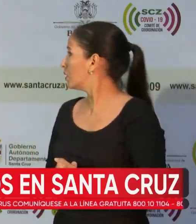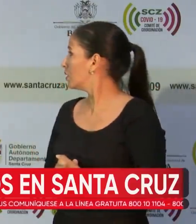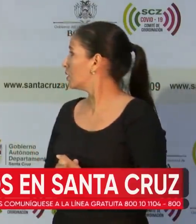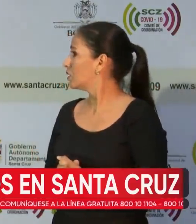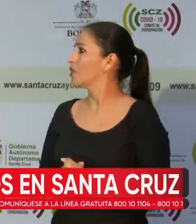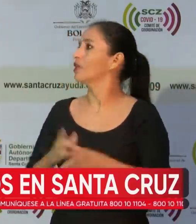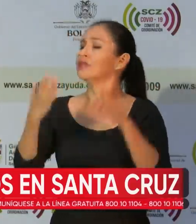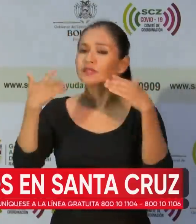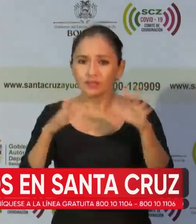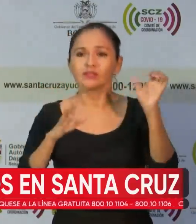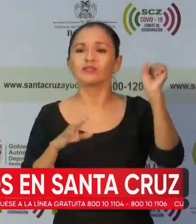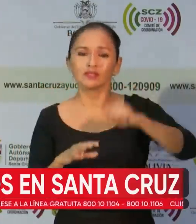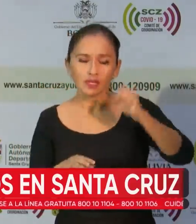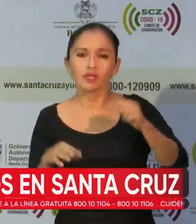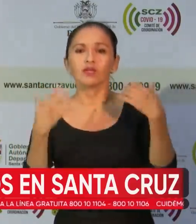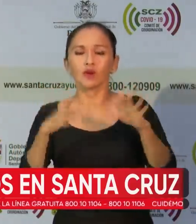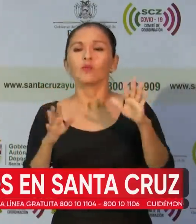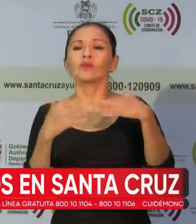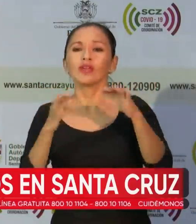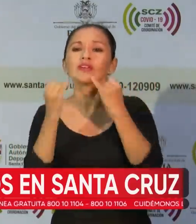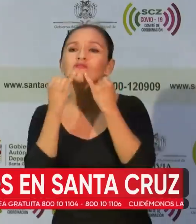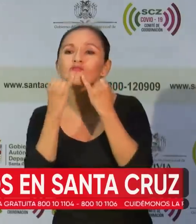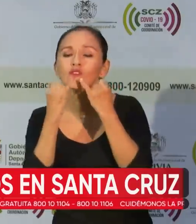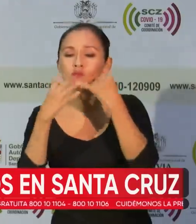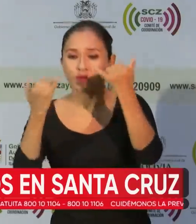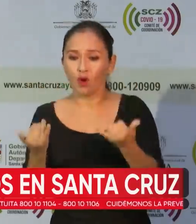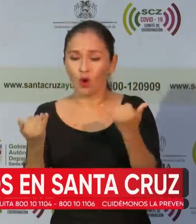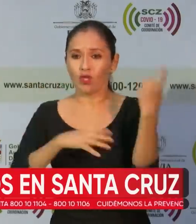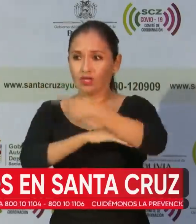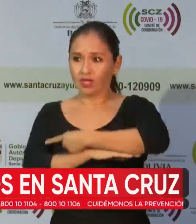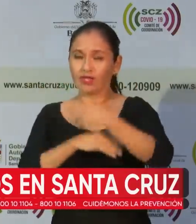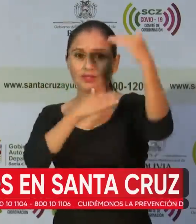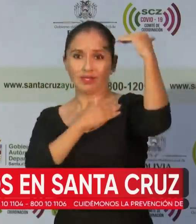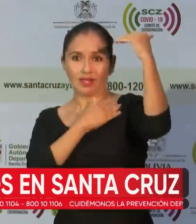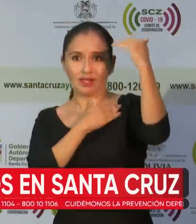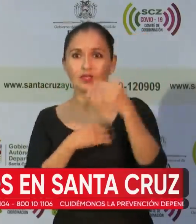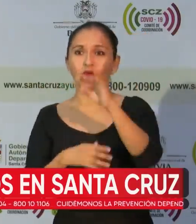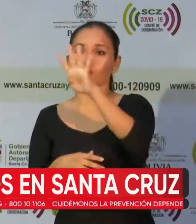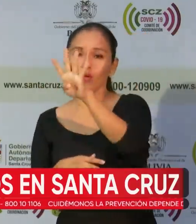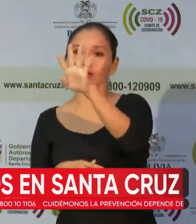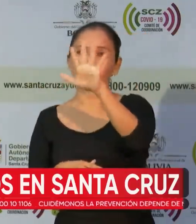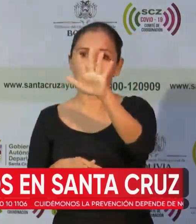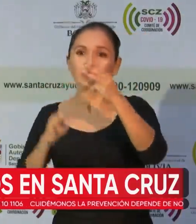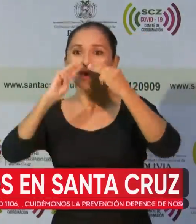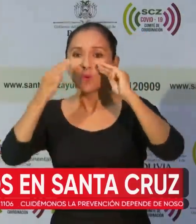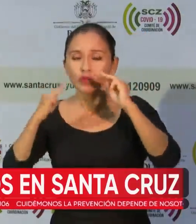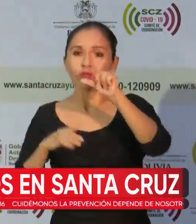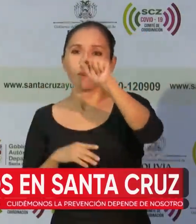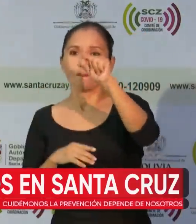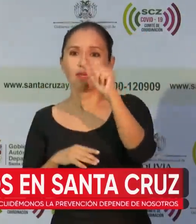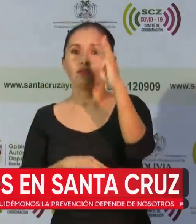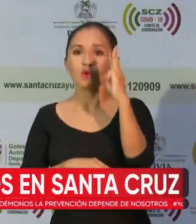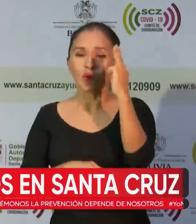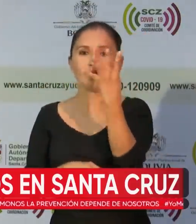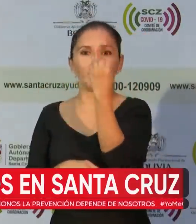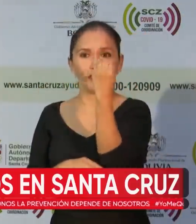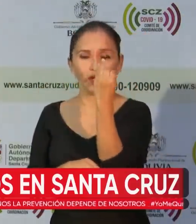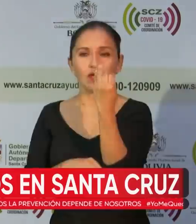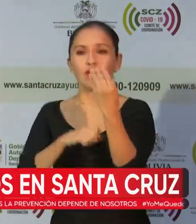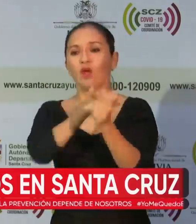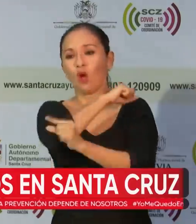favor. Como mencionábamos, el reporte del día de hoy son Santa Cruz de la Sierra 45, Montero 20, Guarnes 14,